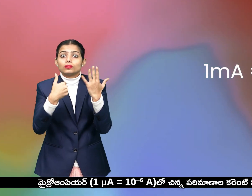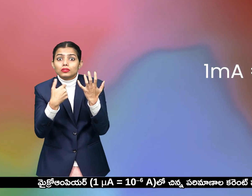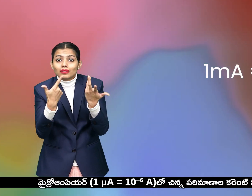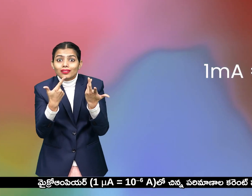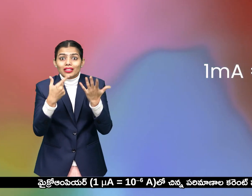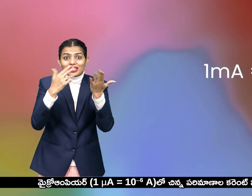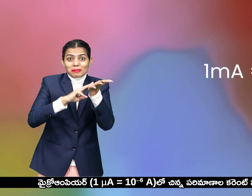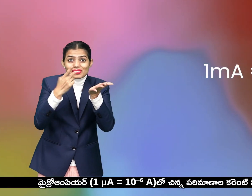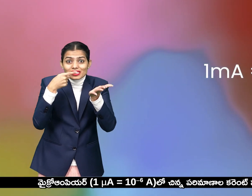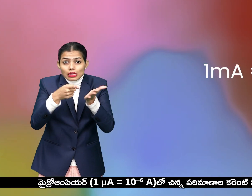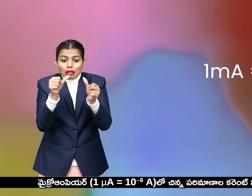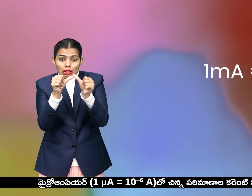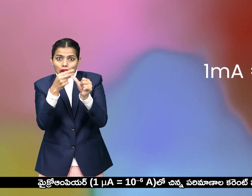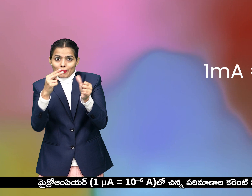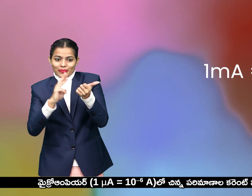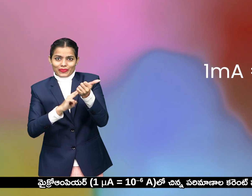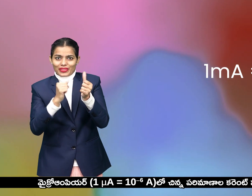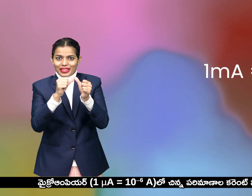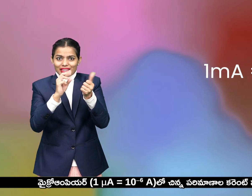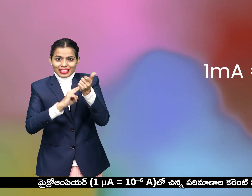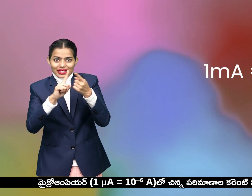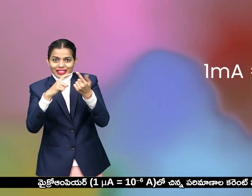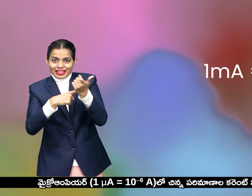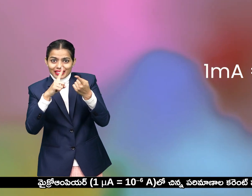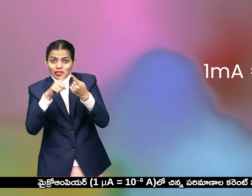కరెంట్ వ్యక్తీకరించబడుతుంది.